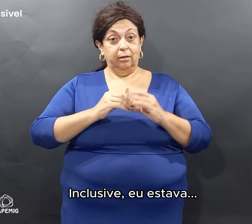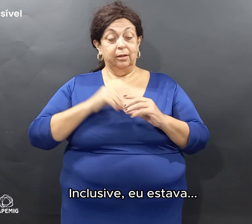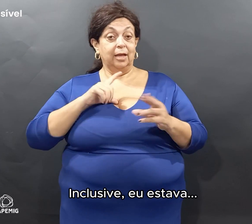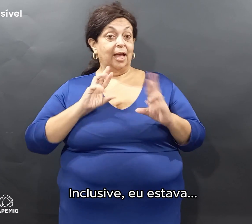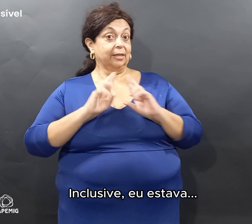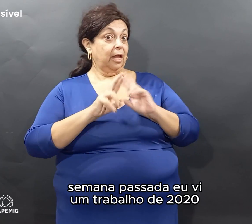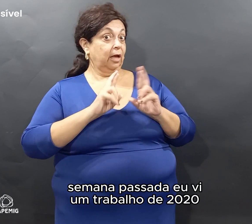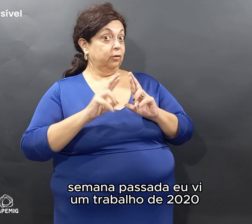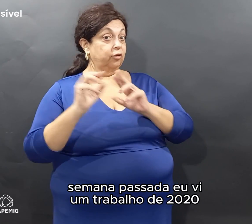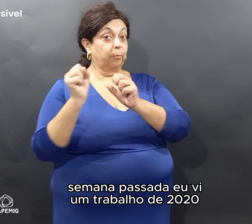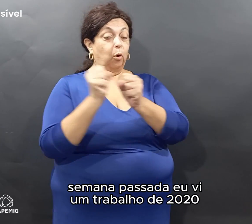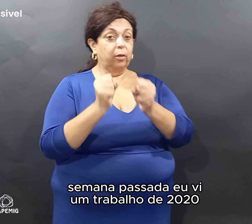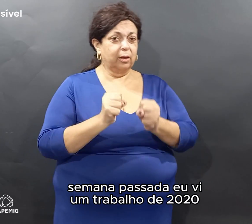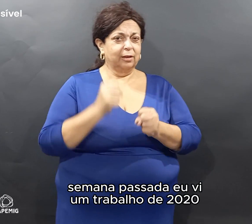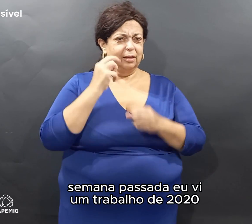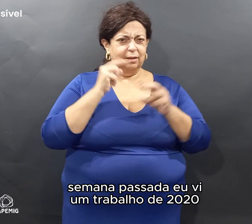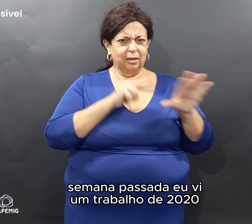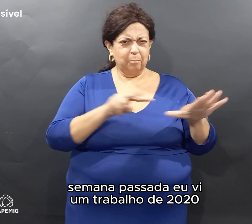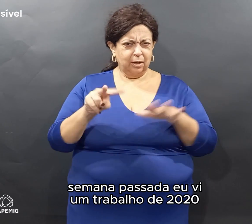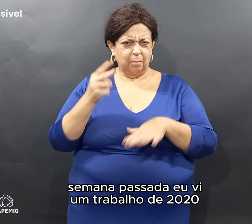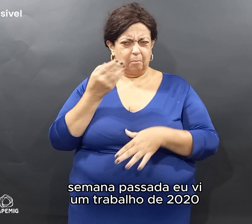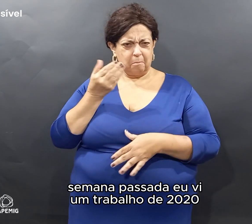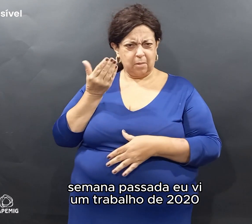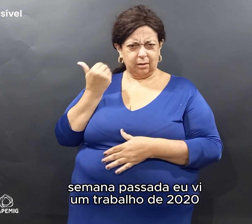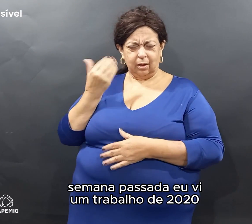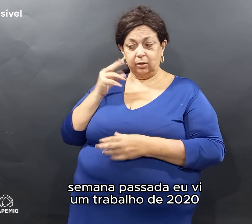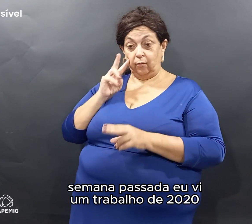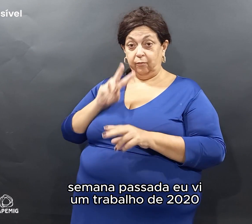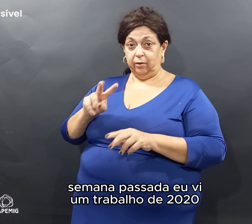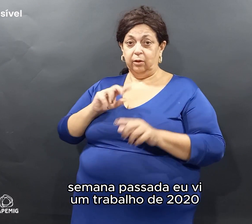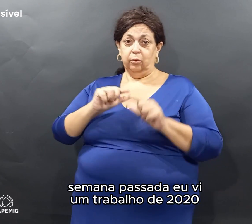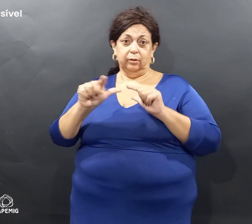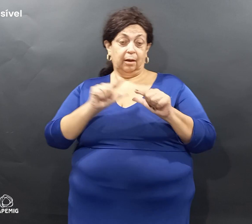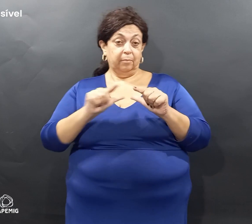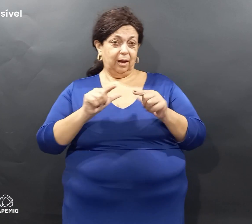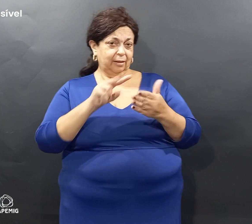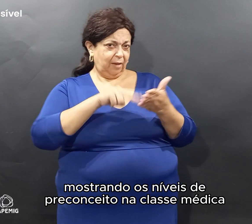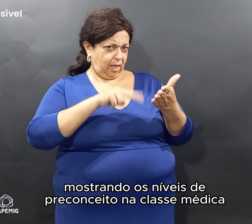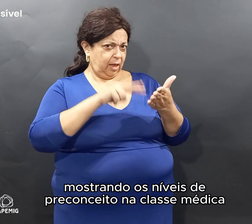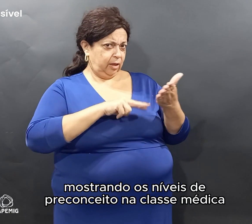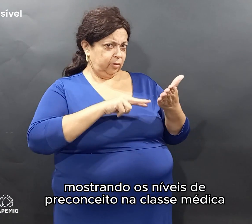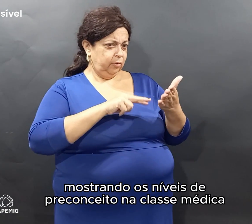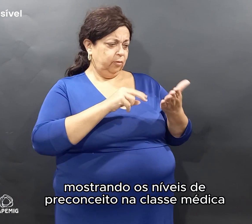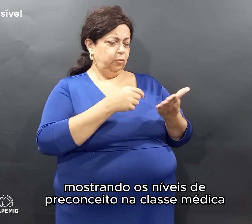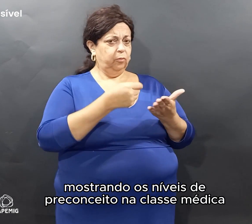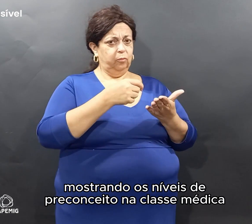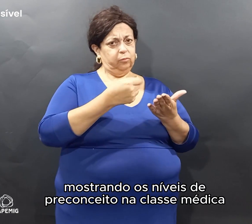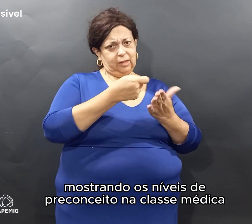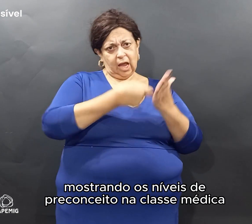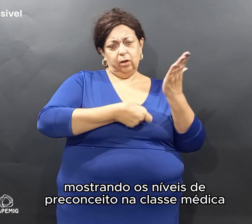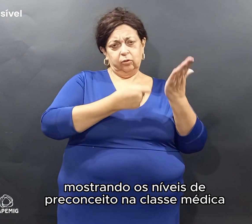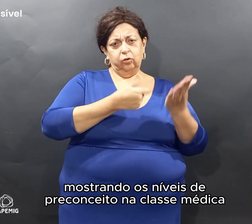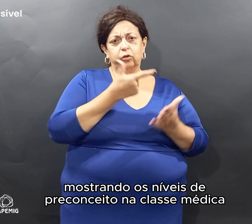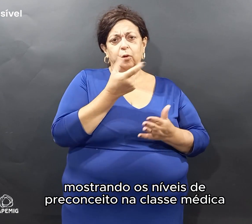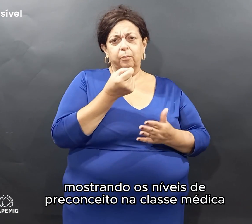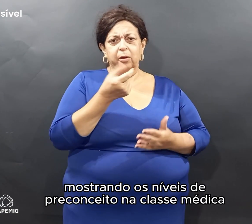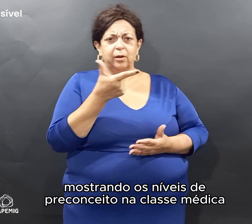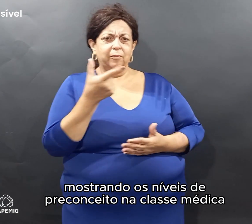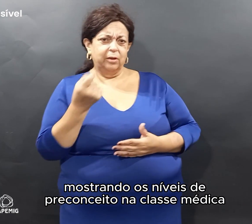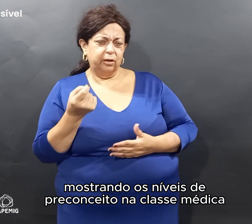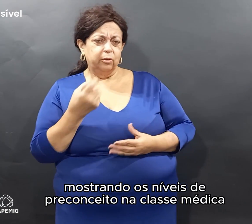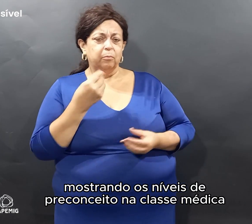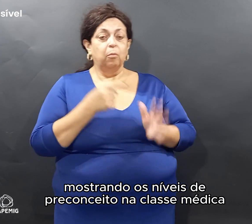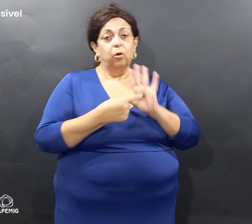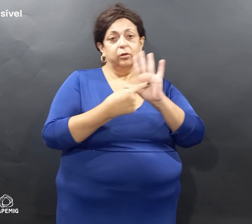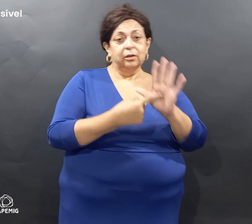Inclusive, semana passada, eu vi um trabalho de 2020 mostrando os níveis de preconceito na